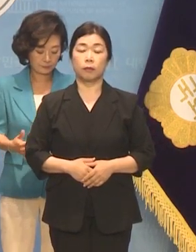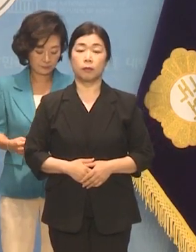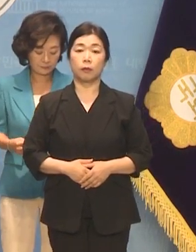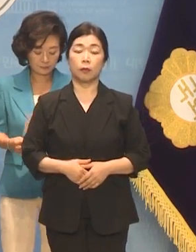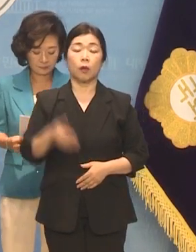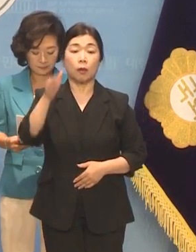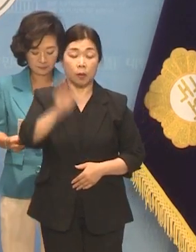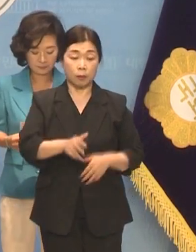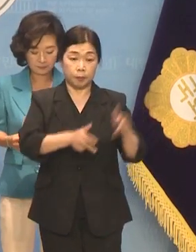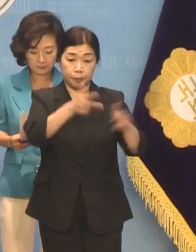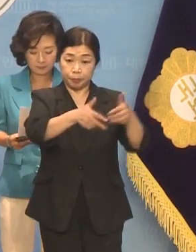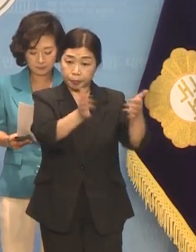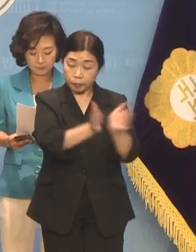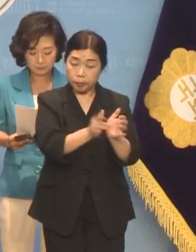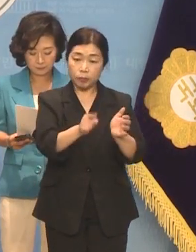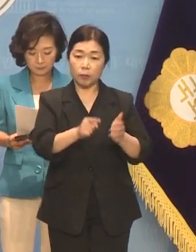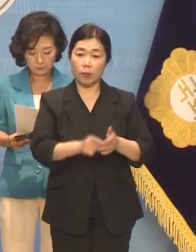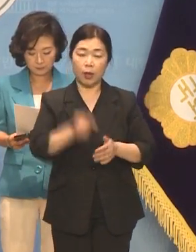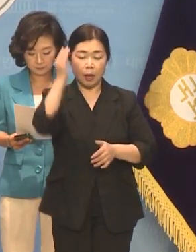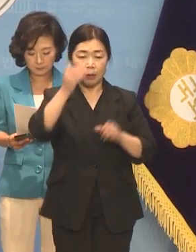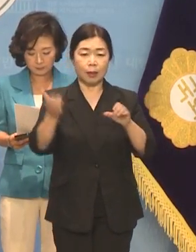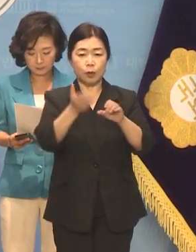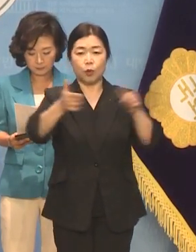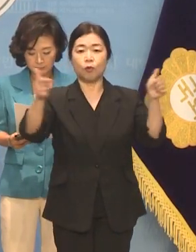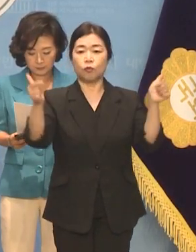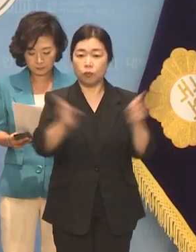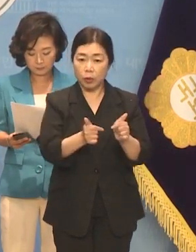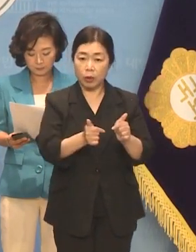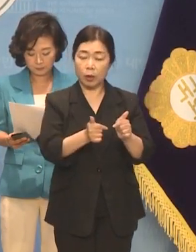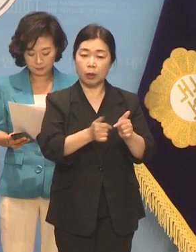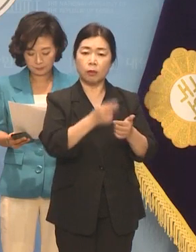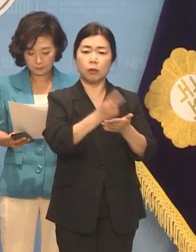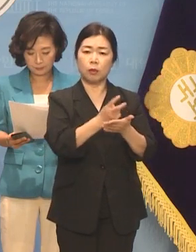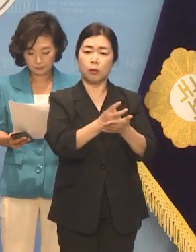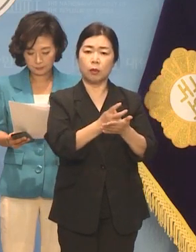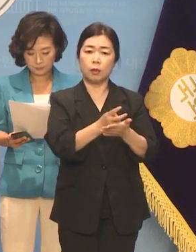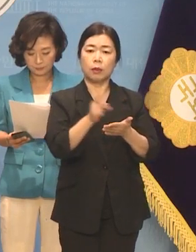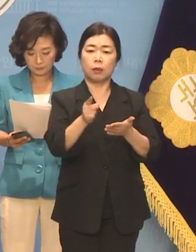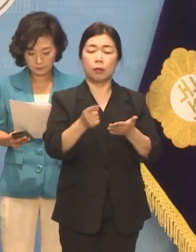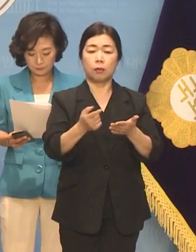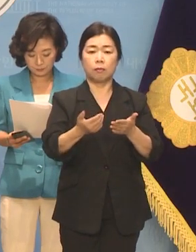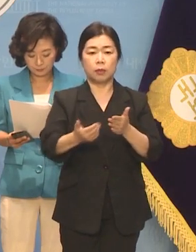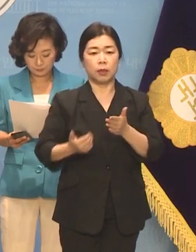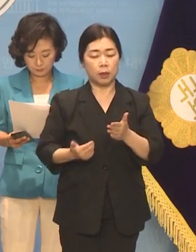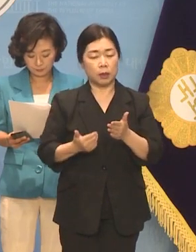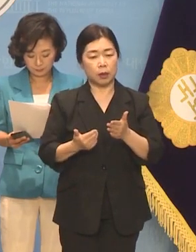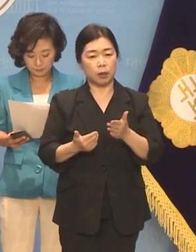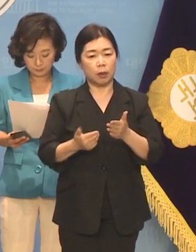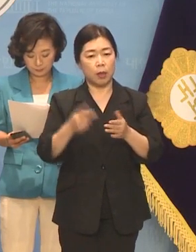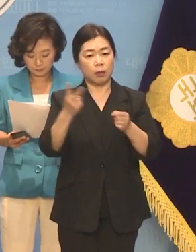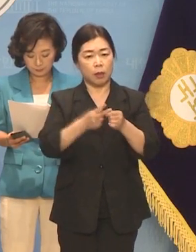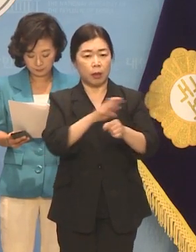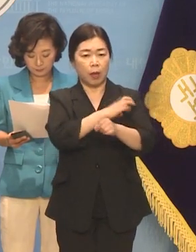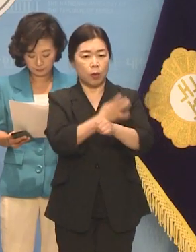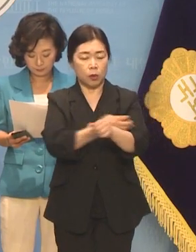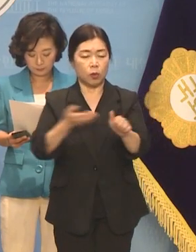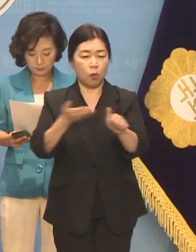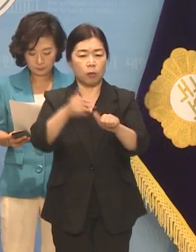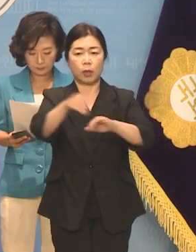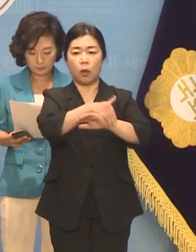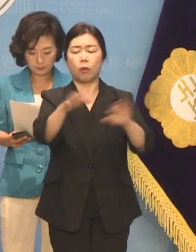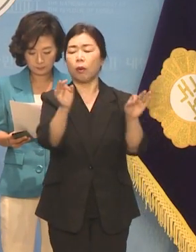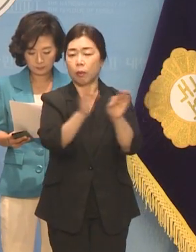반면에 산업부가 아리백 탄소 국경 조정 제도 전면화에 대비한 재생에너지 공급 계획은 사실상